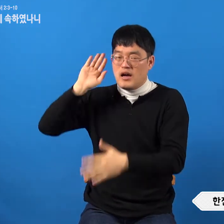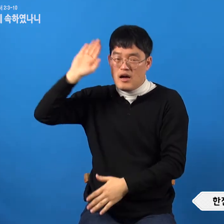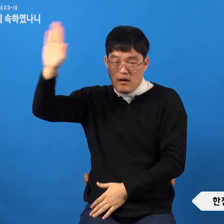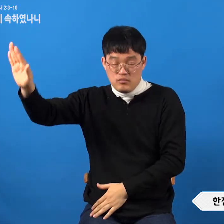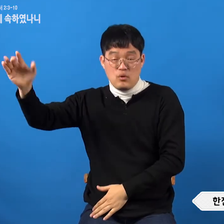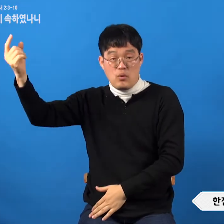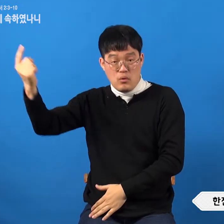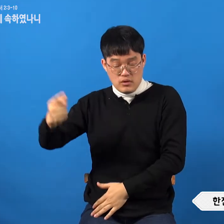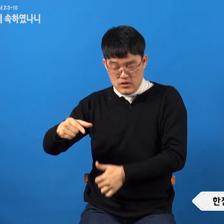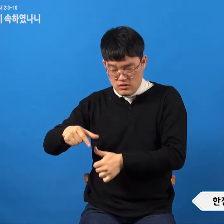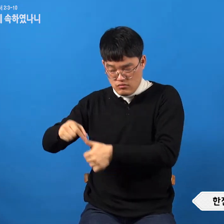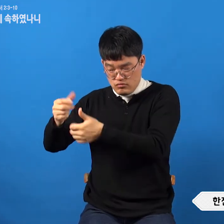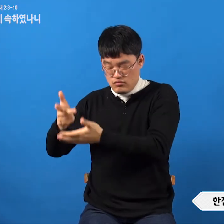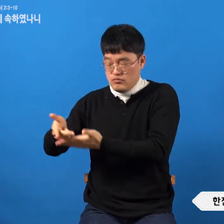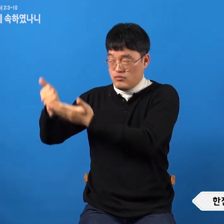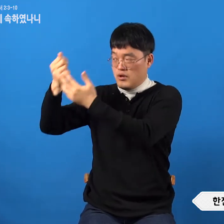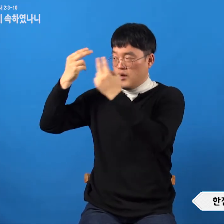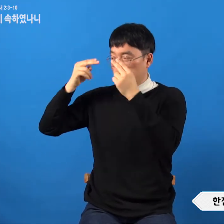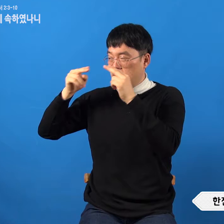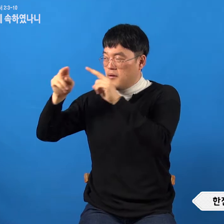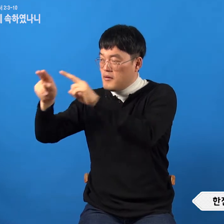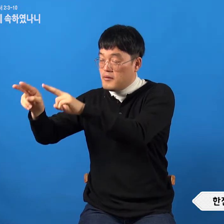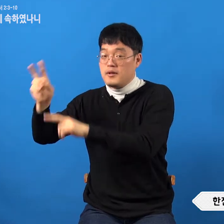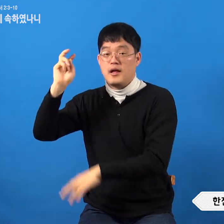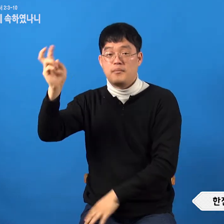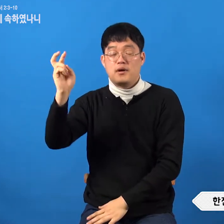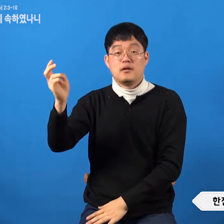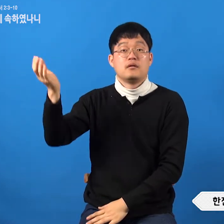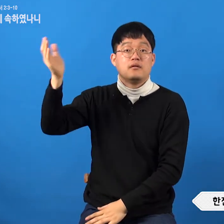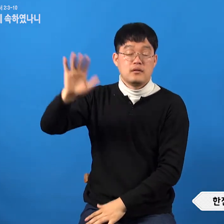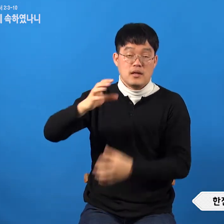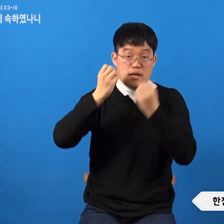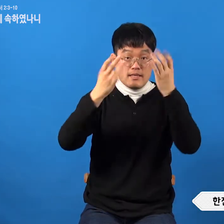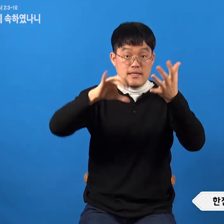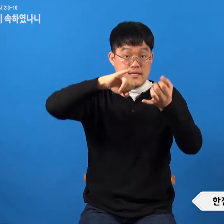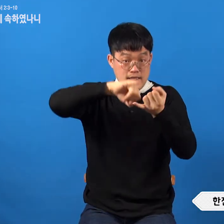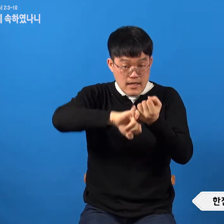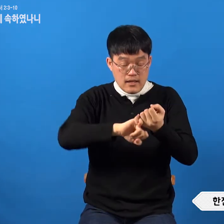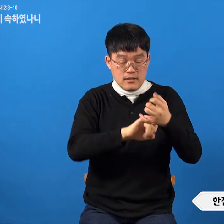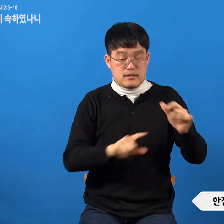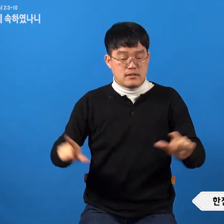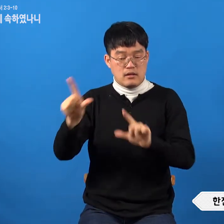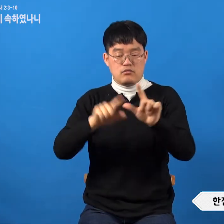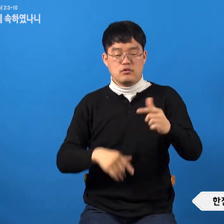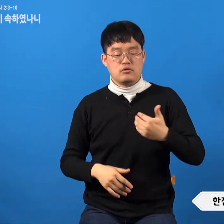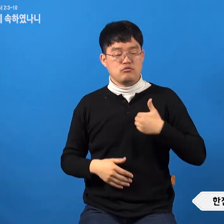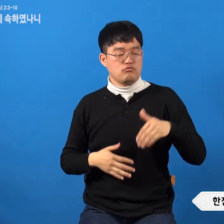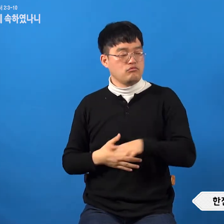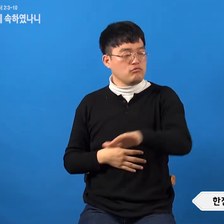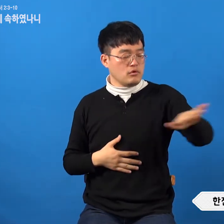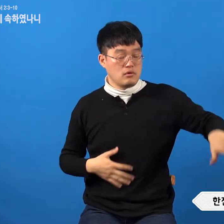오실 메시아를 바라보았을 뿐입니다. 그러나 신약 시대에 우리는 확실히 압니다.